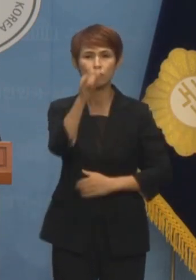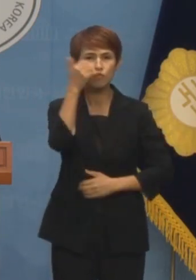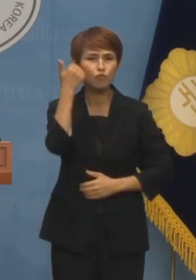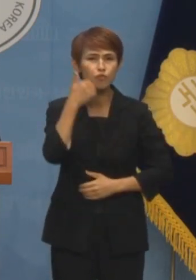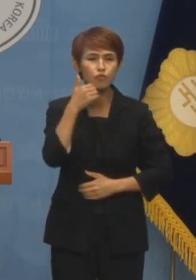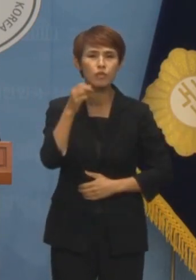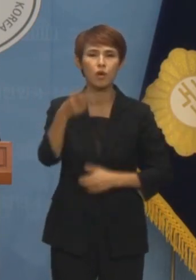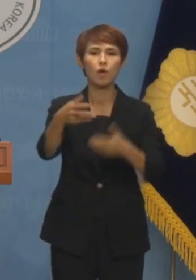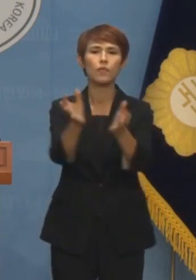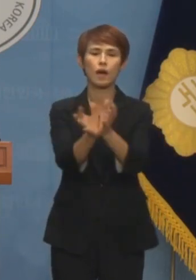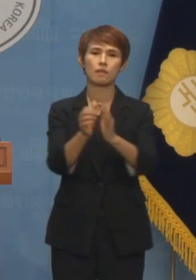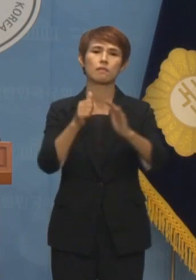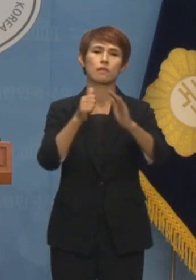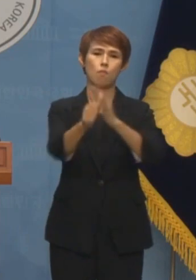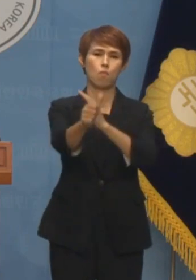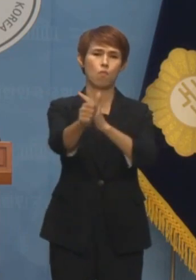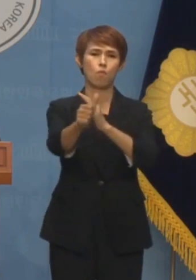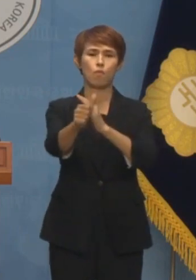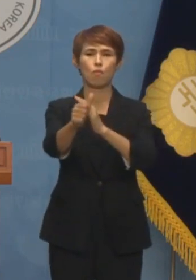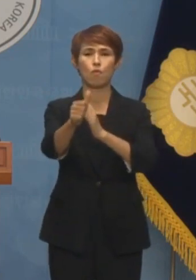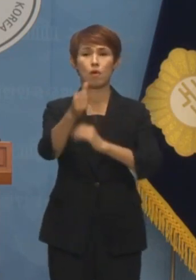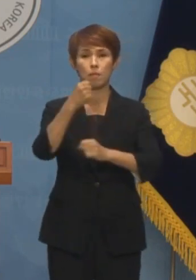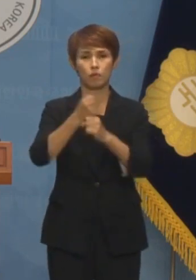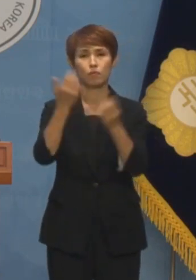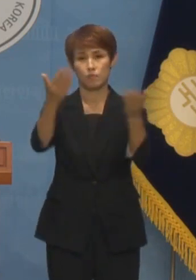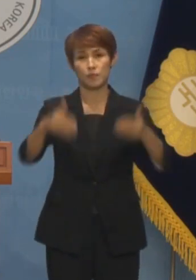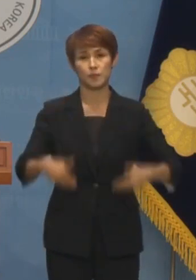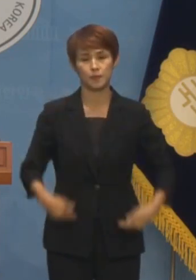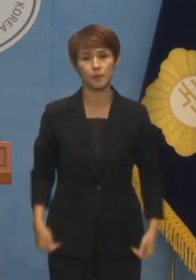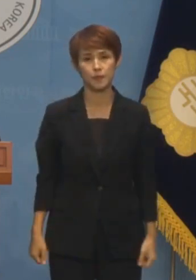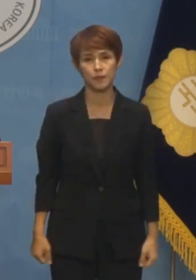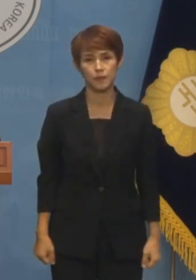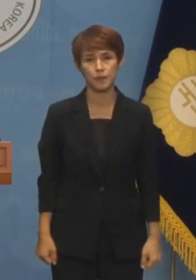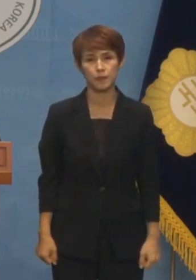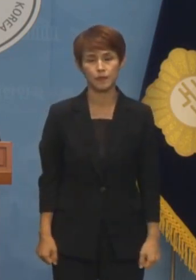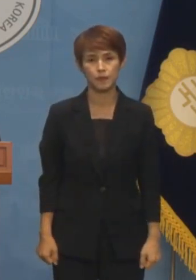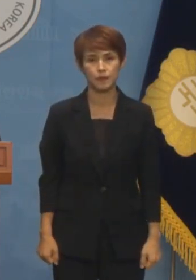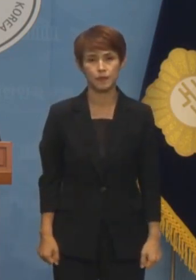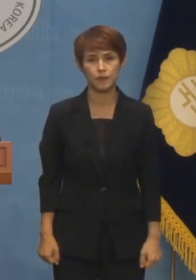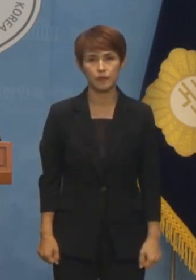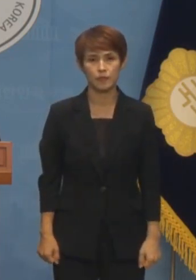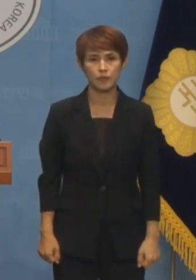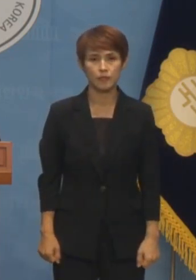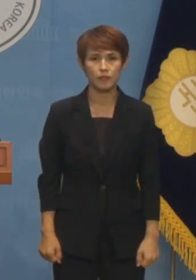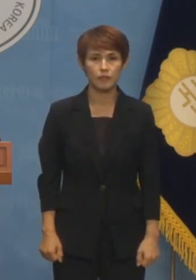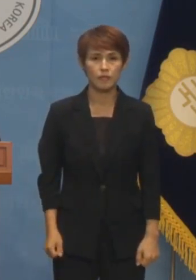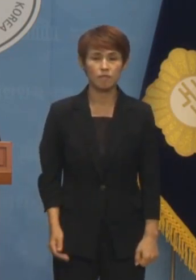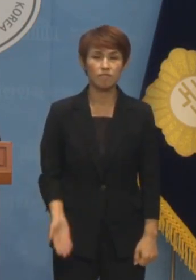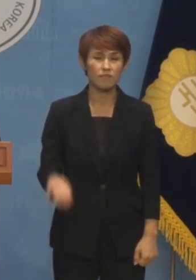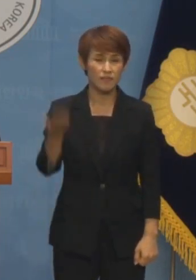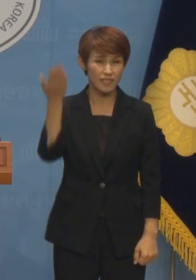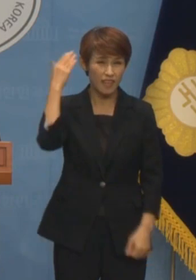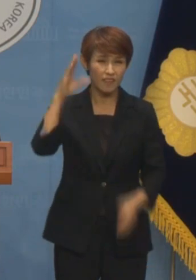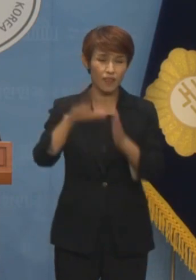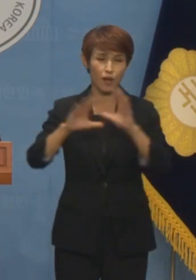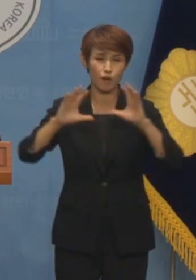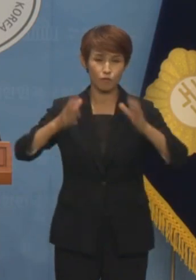여당의 당대표가 되도록 해야 할 것입니다. 또한 지난 정부의